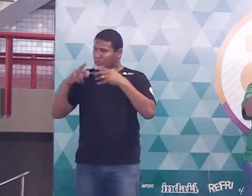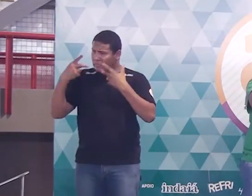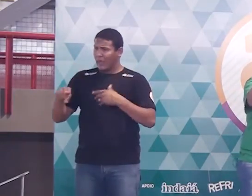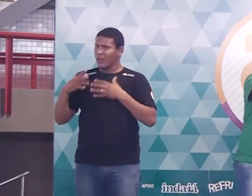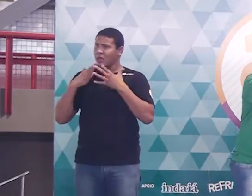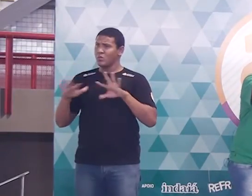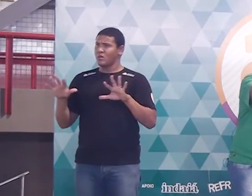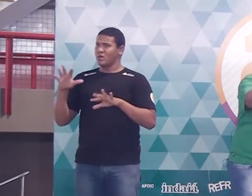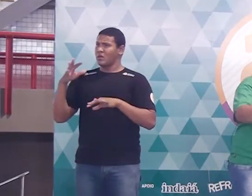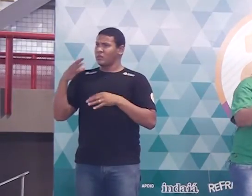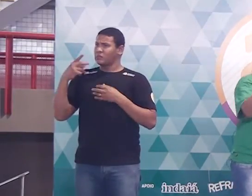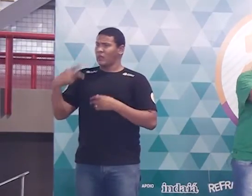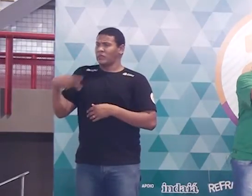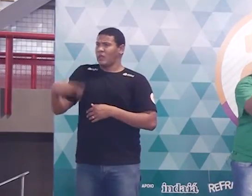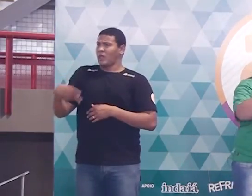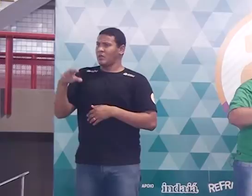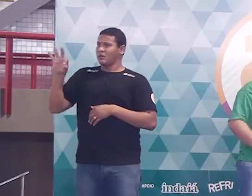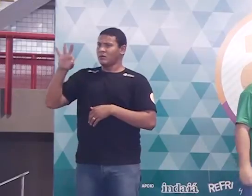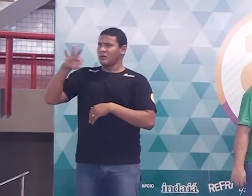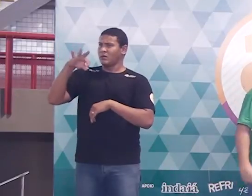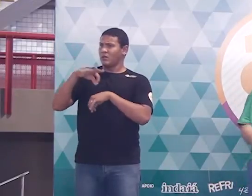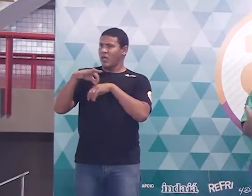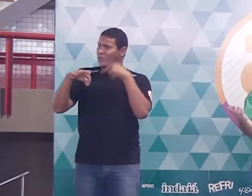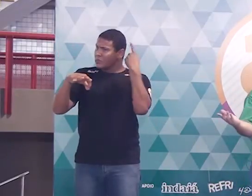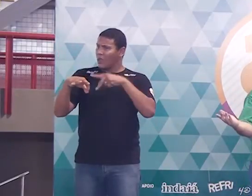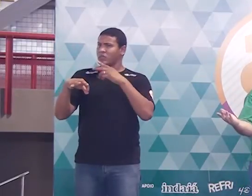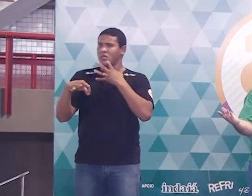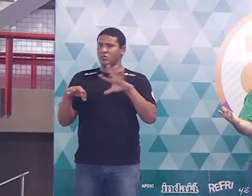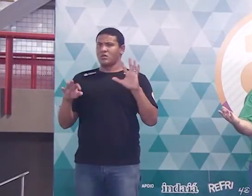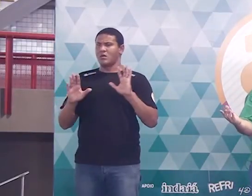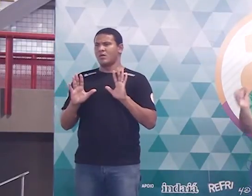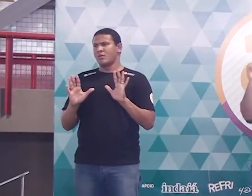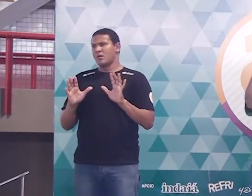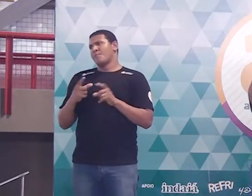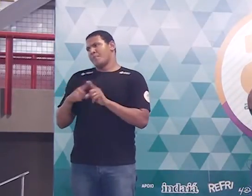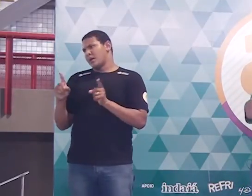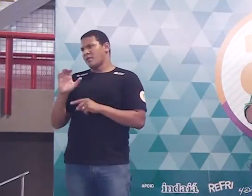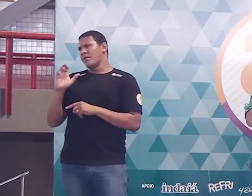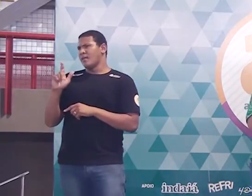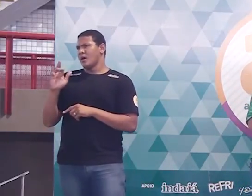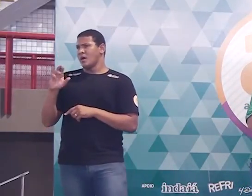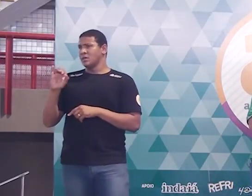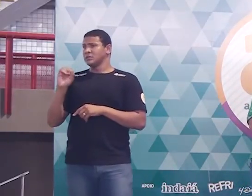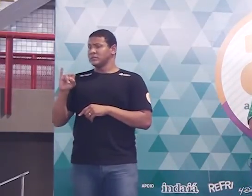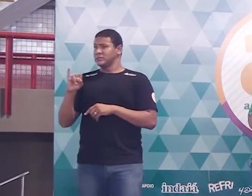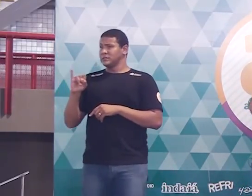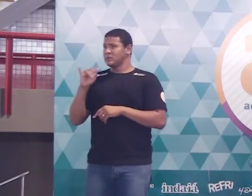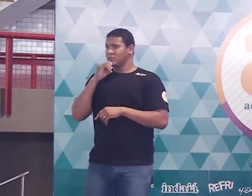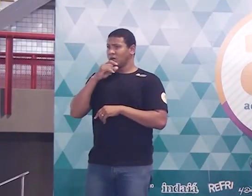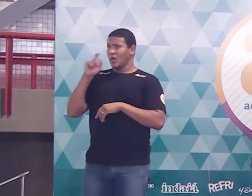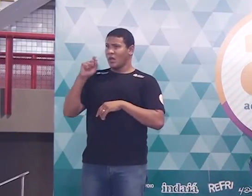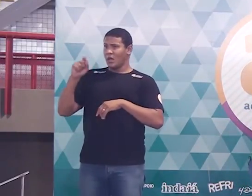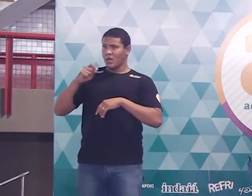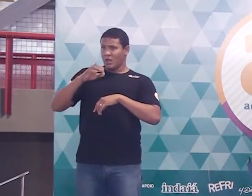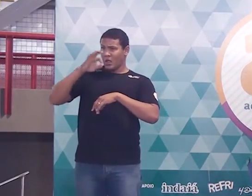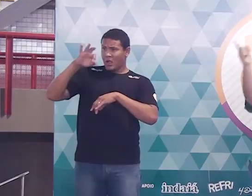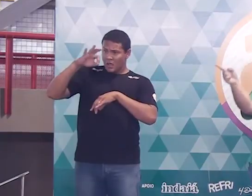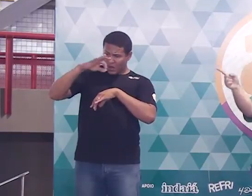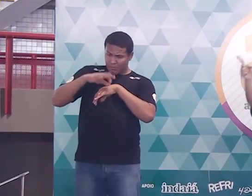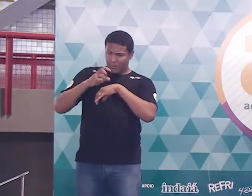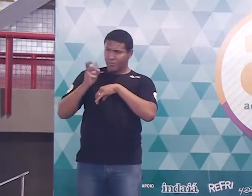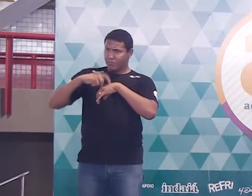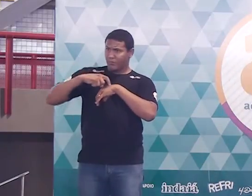o nicho ecológico do animal. Agora, lógico, na hora que ela tem esse comportamento, ela acabou se tornando